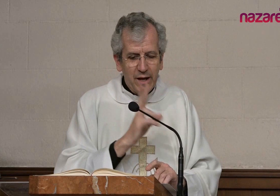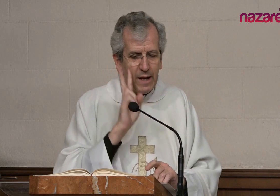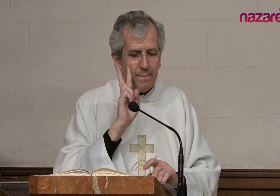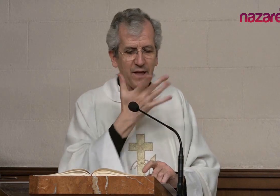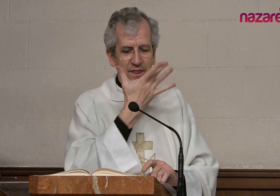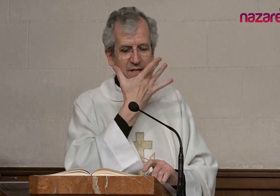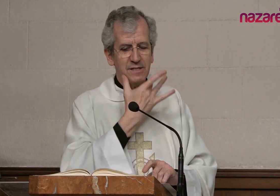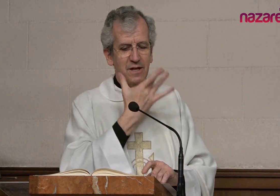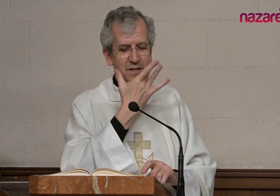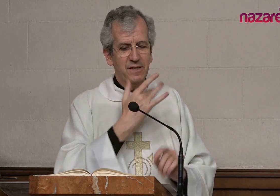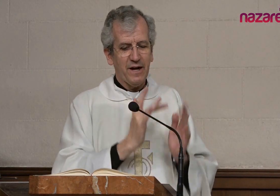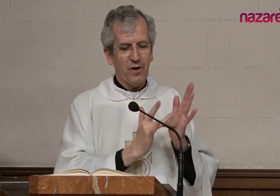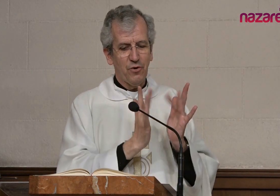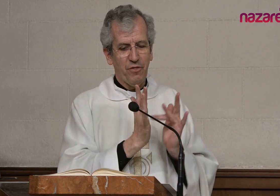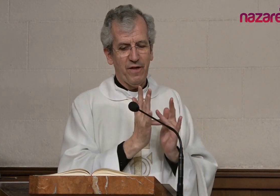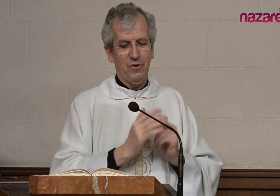eran capaces de reconocerlo.